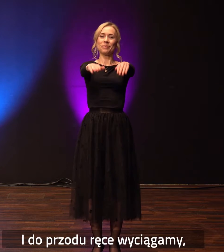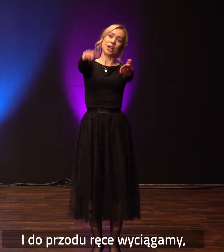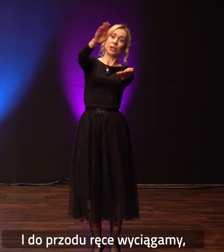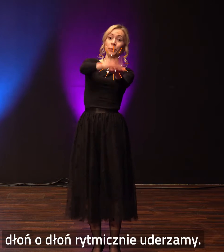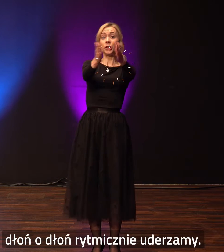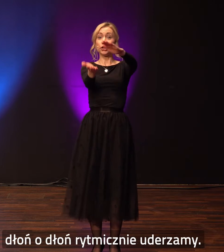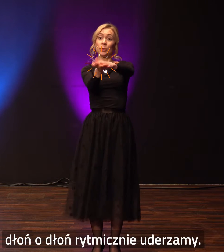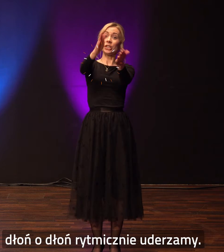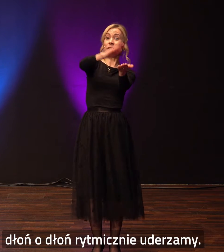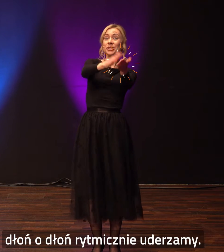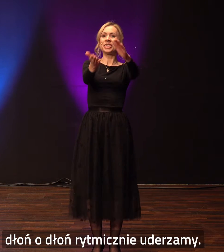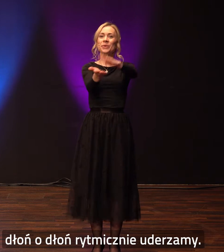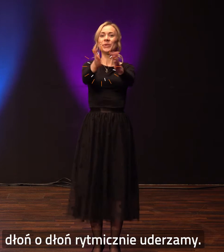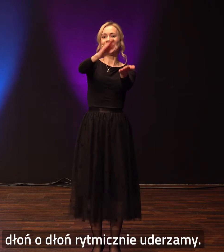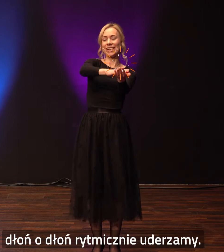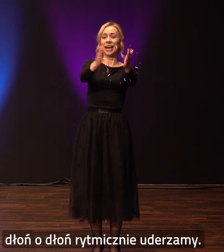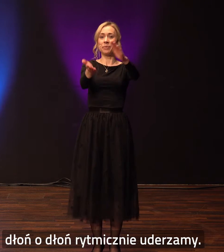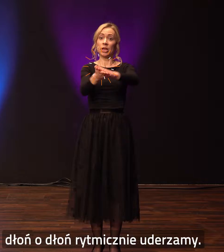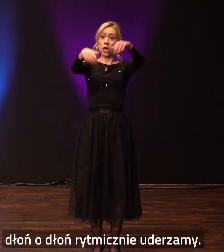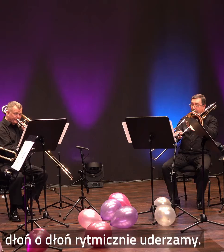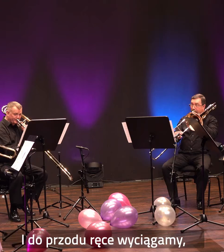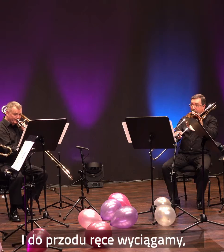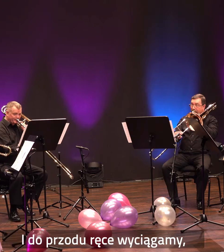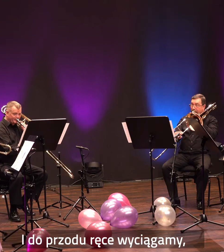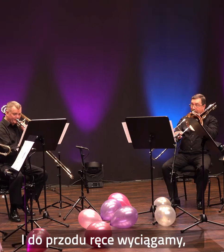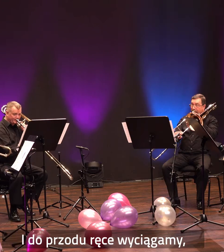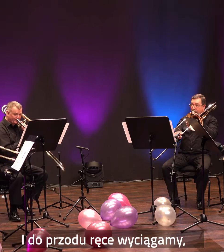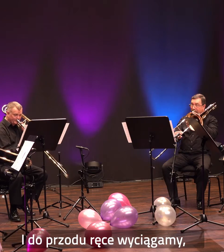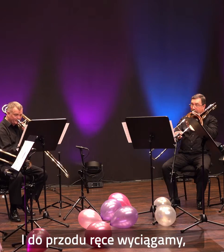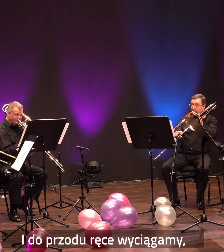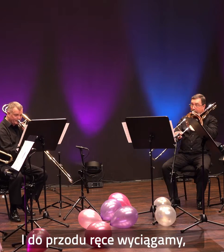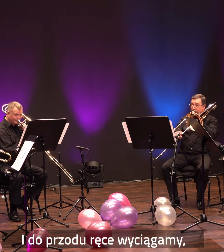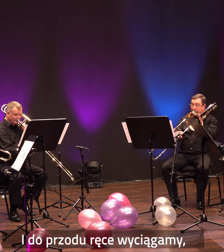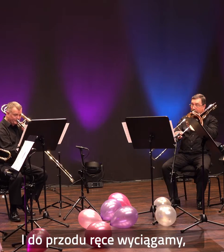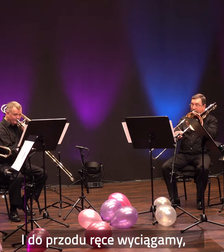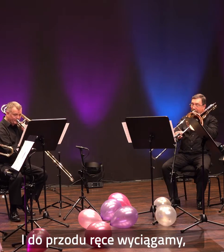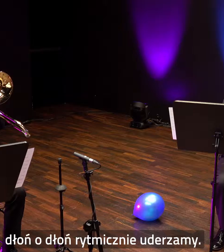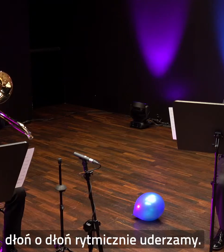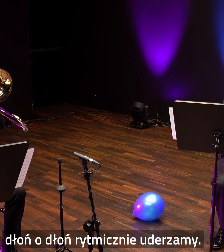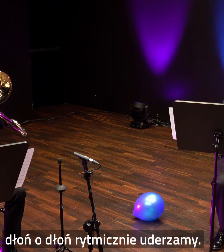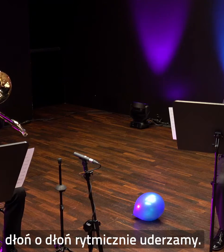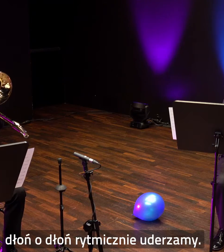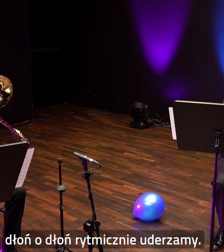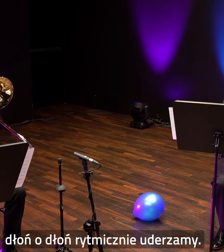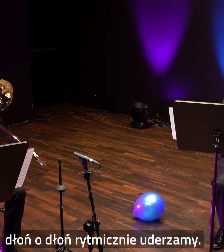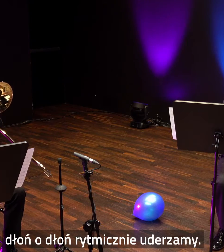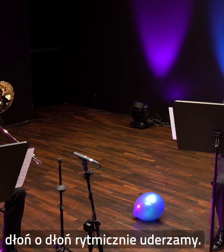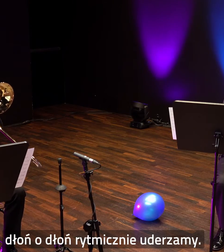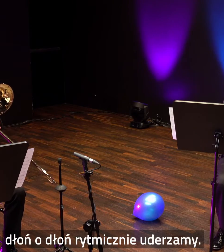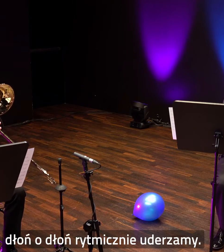Wyciągamy, dłoń o dłoń rytmicznie uderzamy. I do przodu ręce wyciągamy, dłoń o dłoń rytmicznie